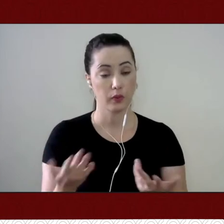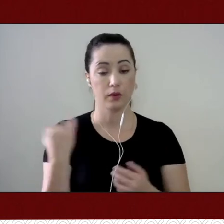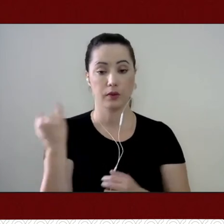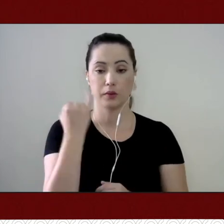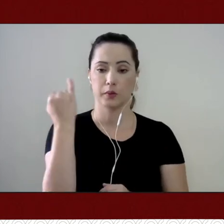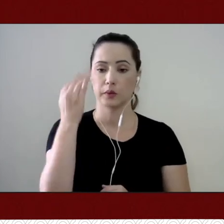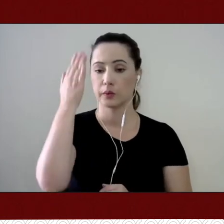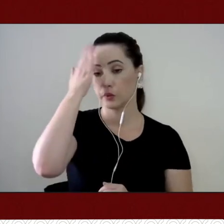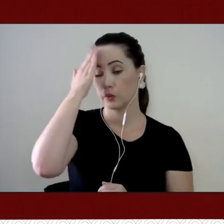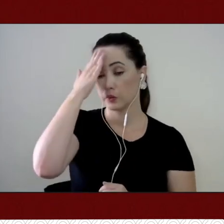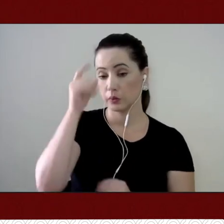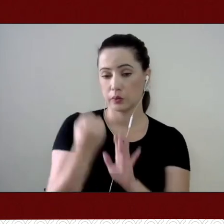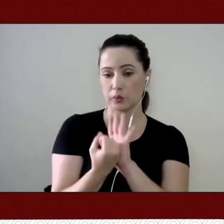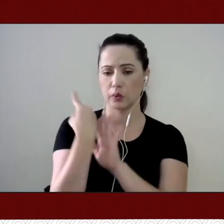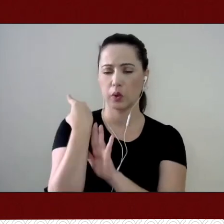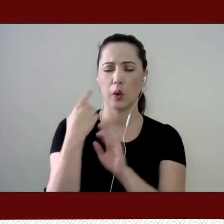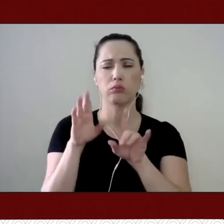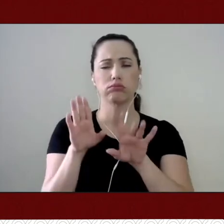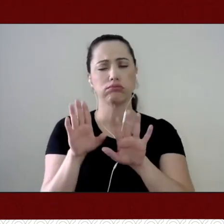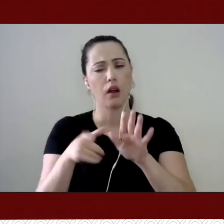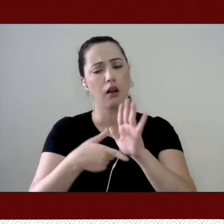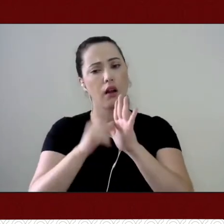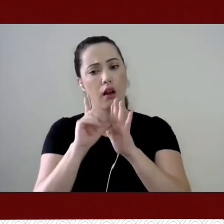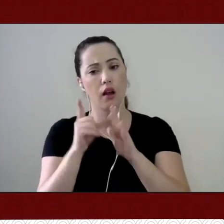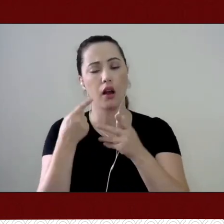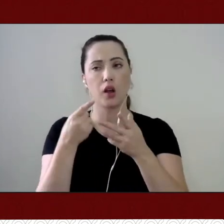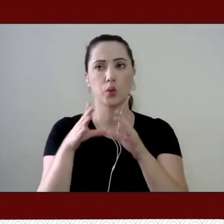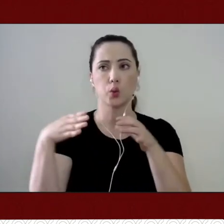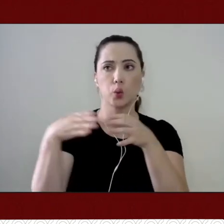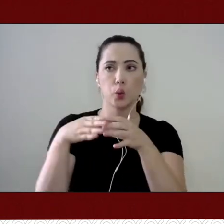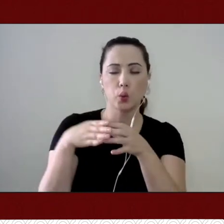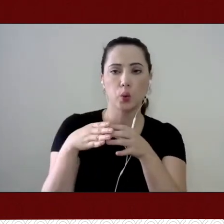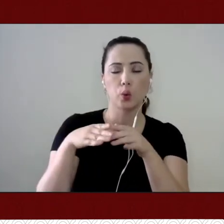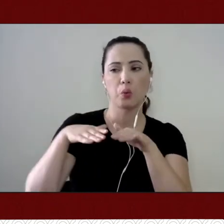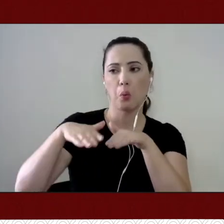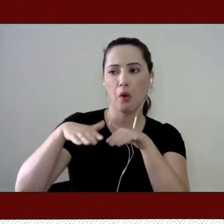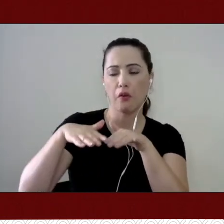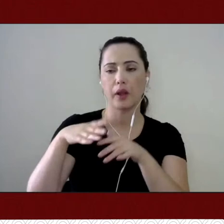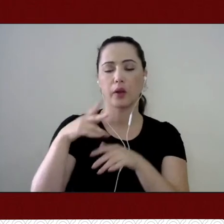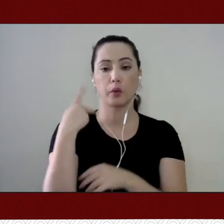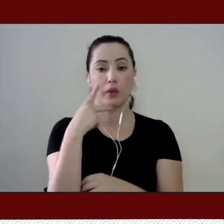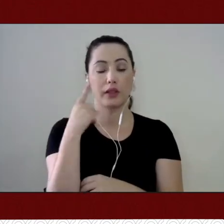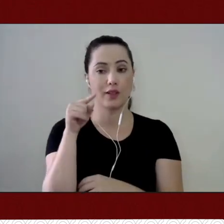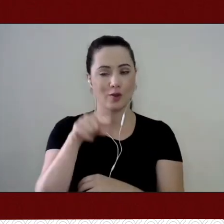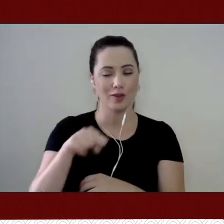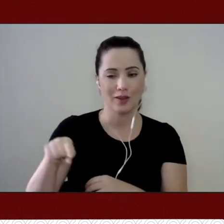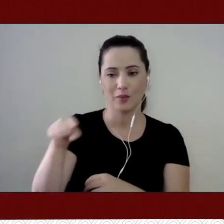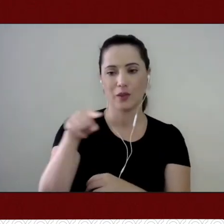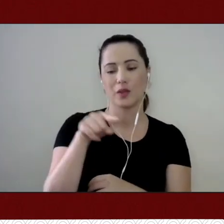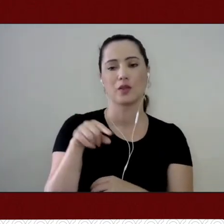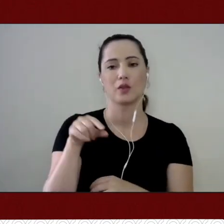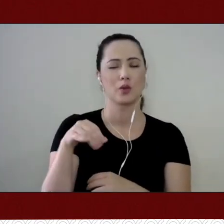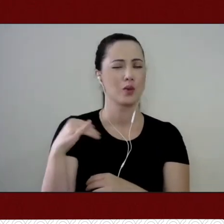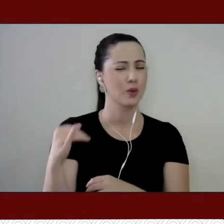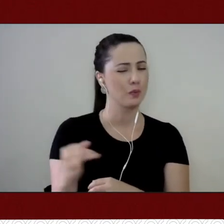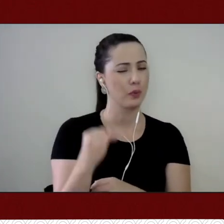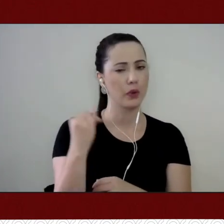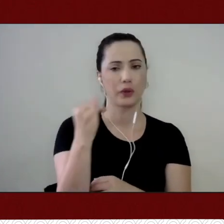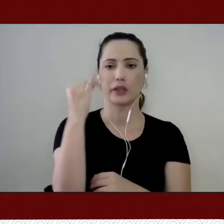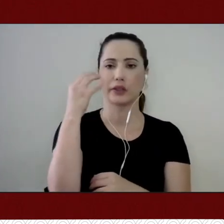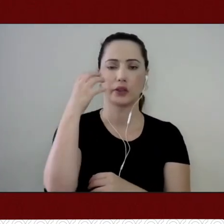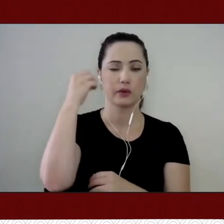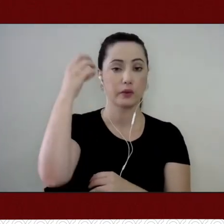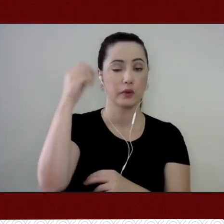muito além dos limites do engajamento ou do ativismo partidário, tornando-se verdadeiros ícones institucionais da vida cultural